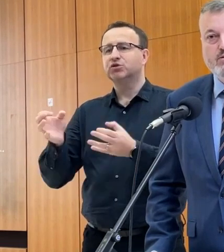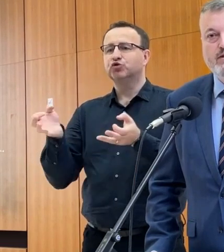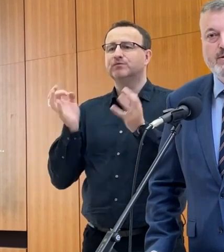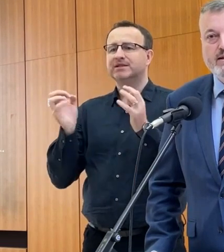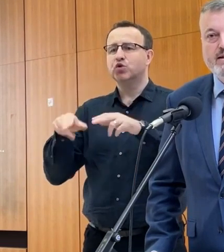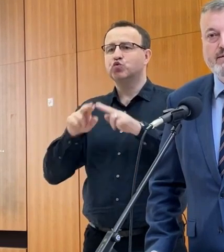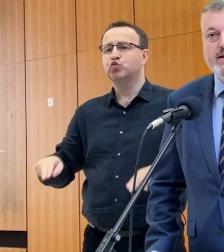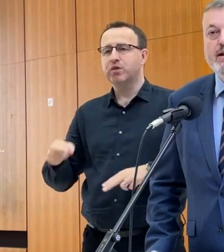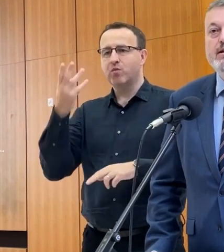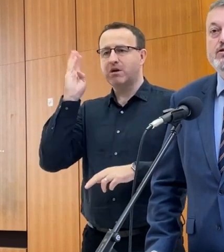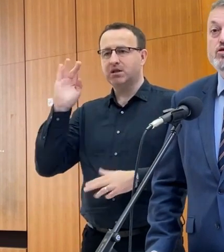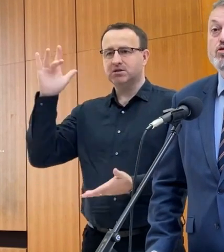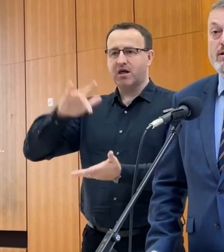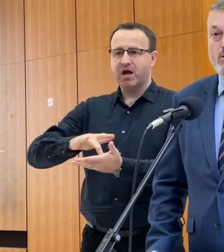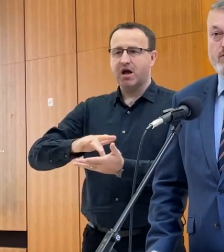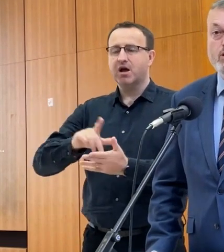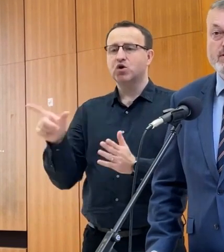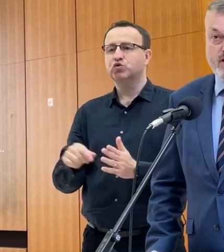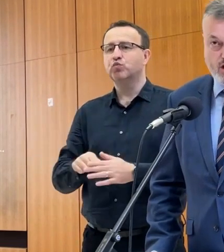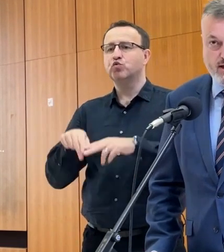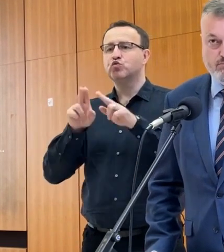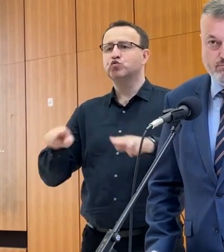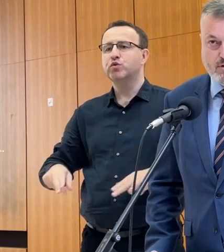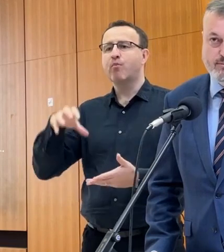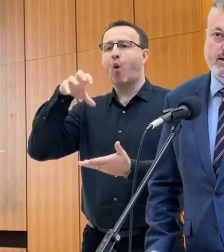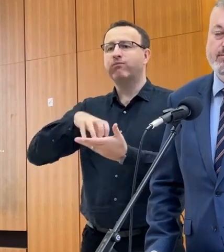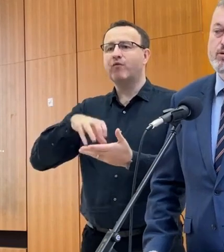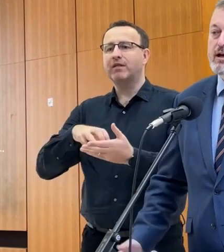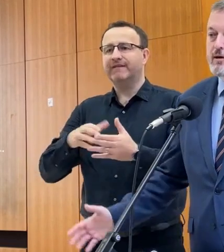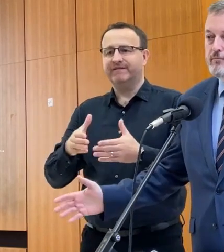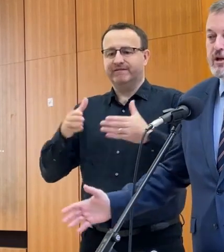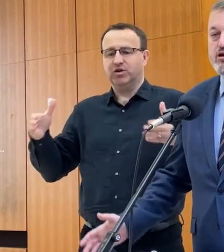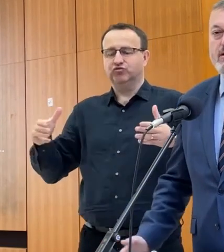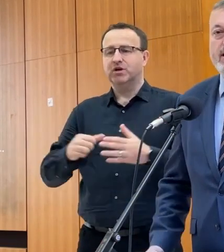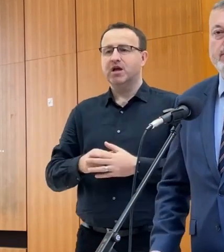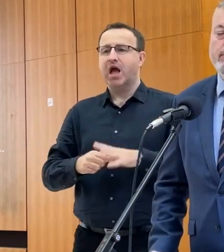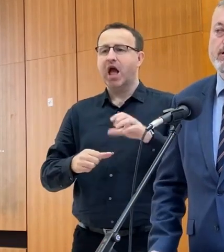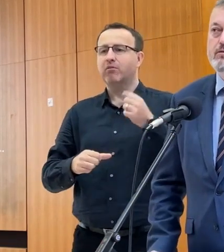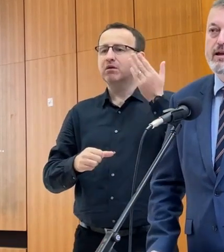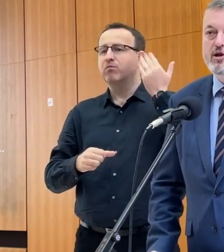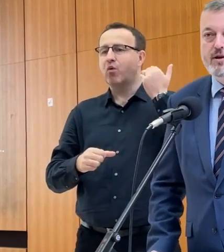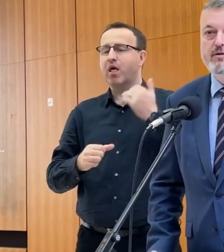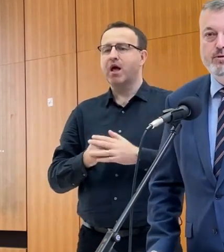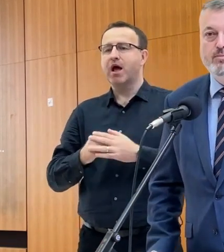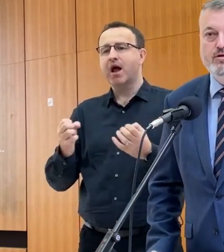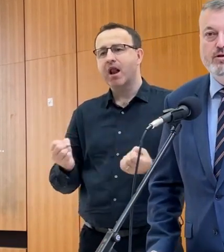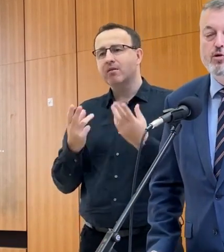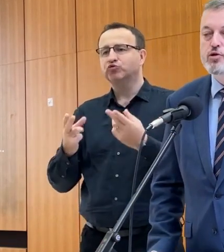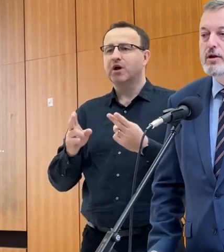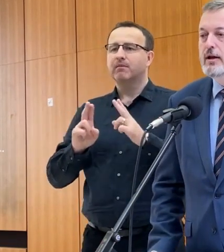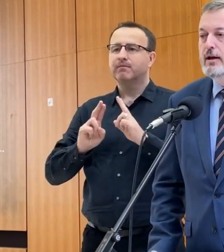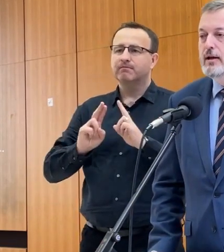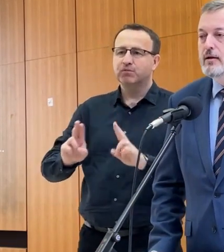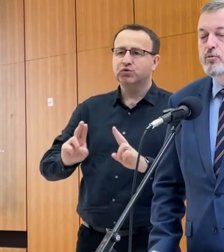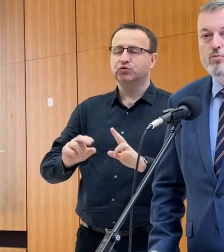viaceré špecializované súdy v Bratislave so súdnym obvodom zväčšeným, aby teda bola lepšia pravdepodobnosť toho,